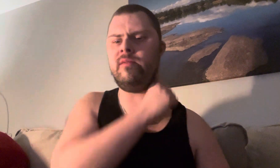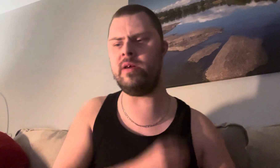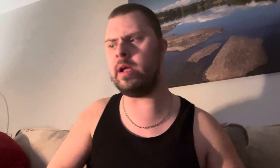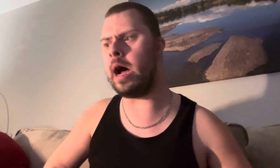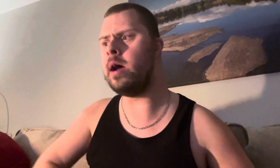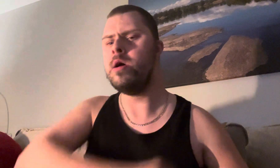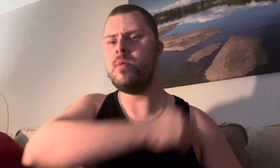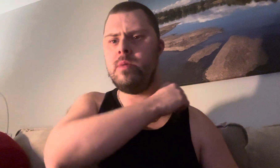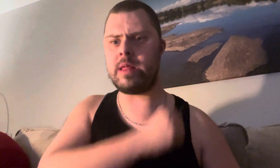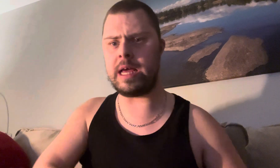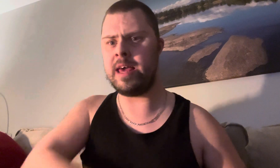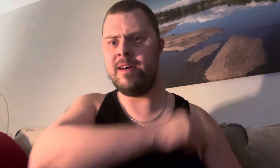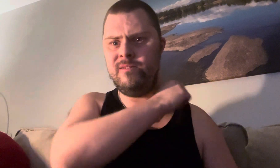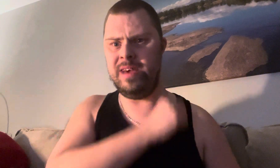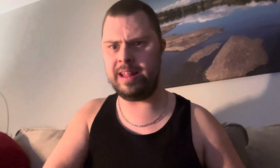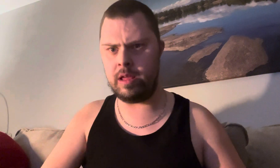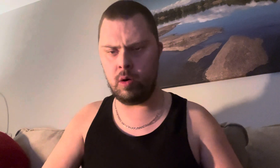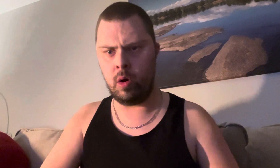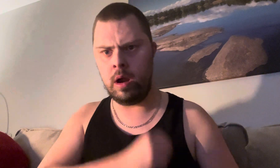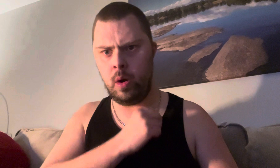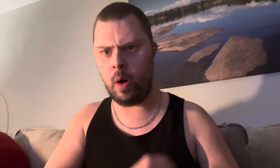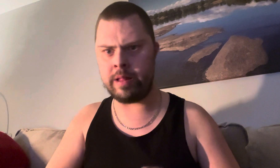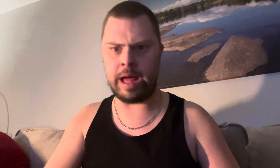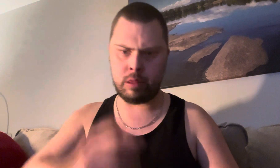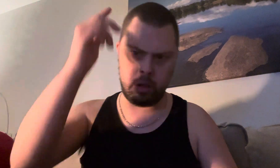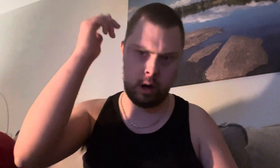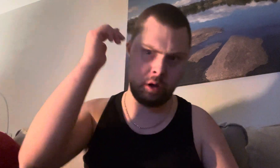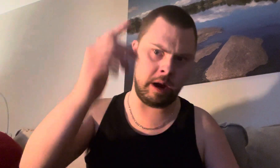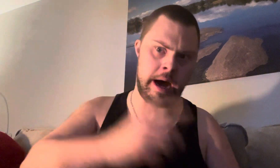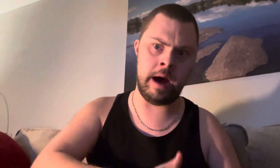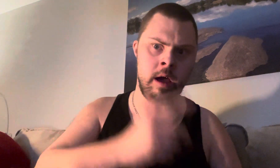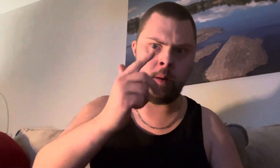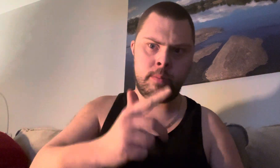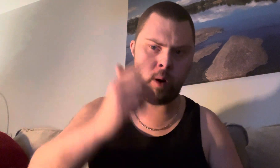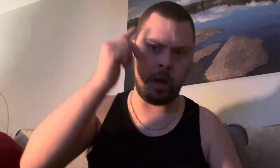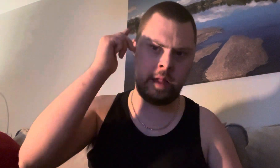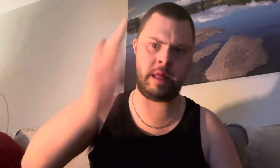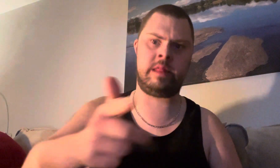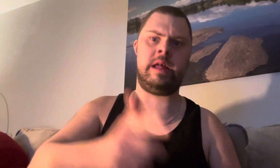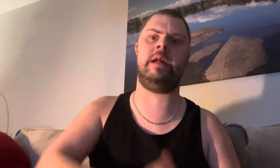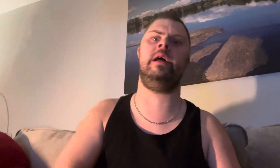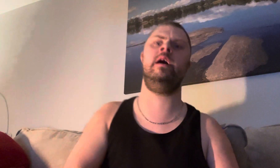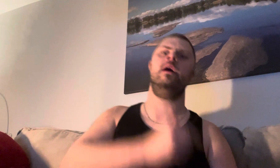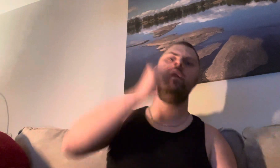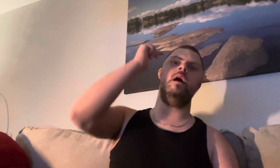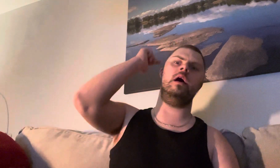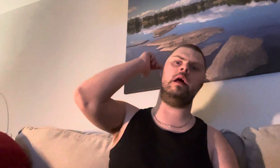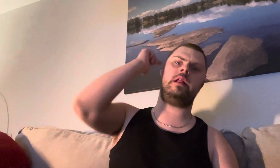2024 musikvideo låtar ska jag göra på tisdagen.